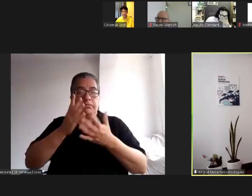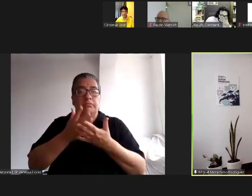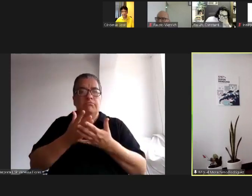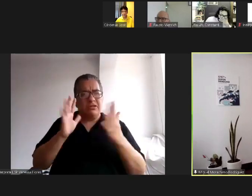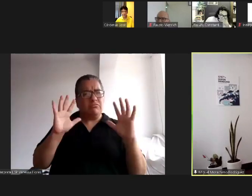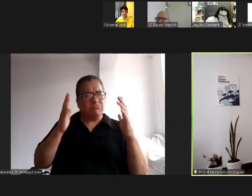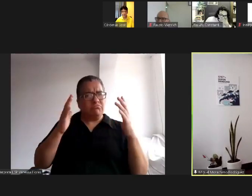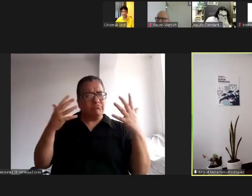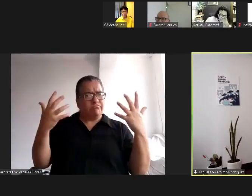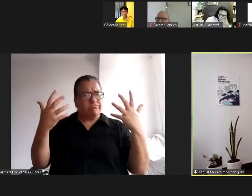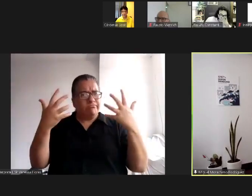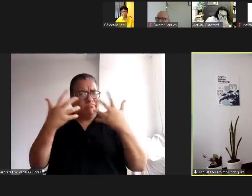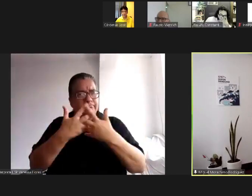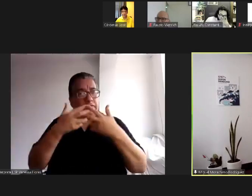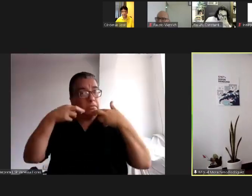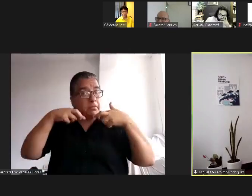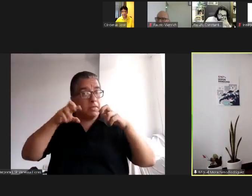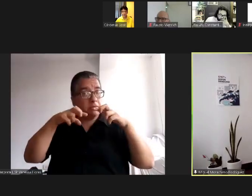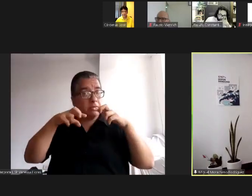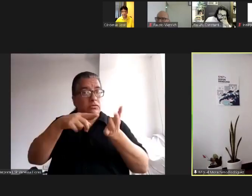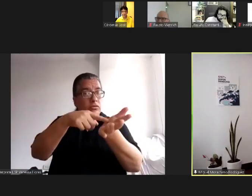Existen las licencias obligatorias